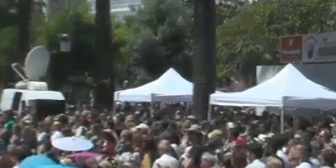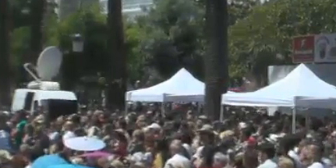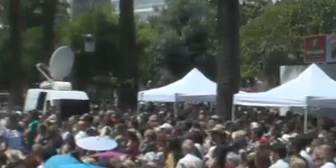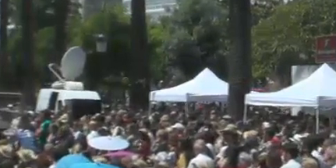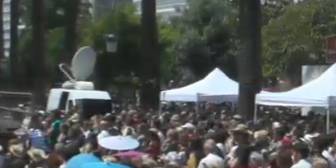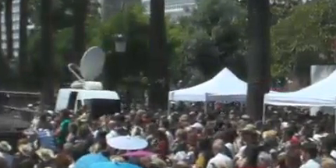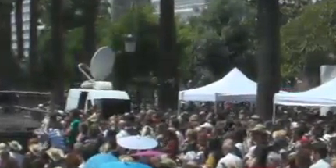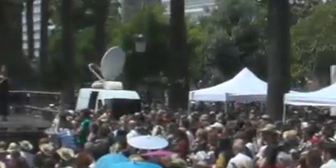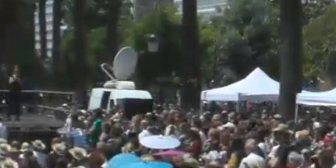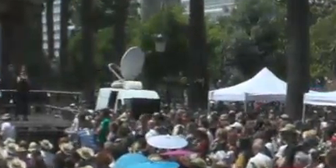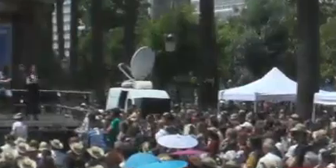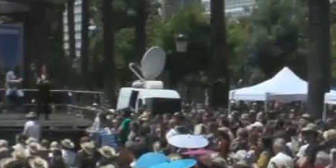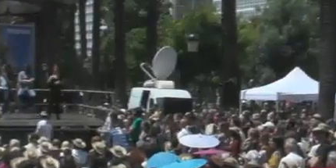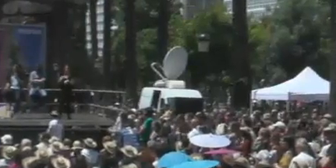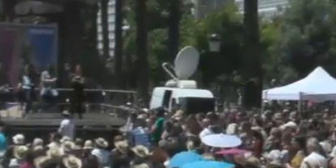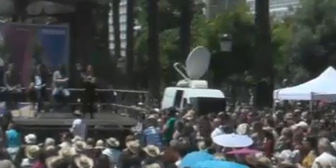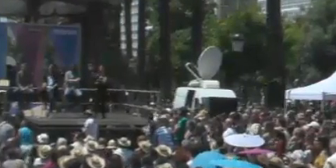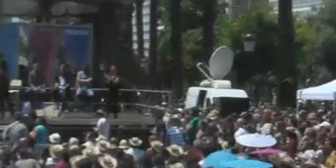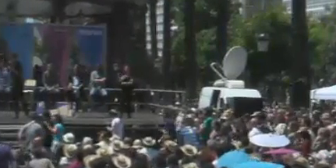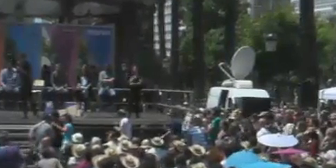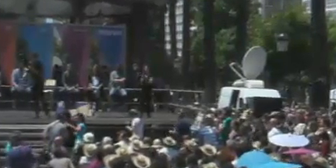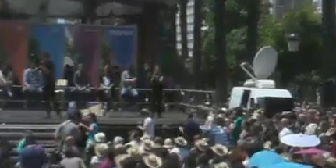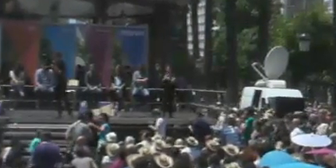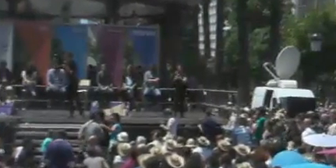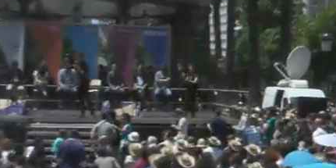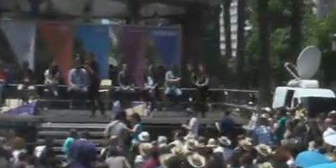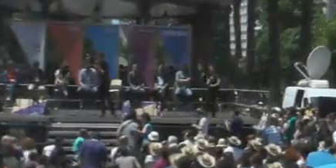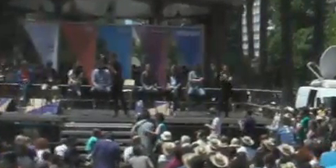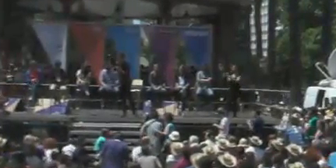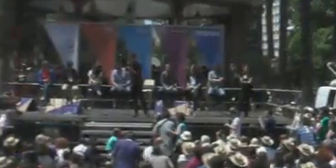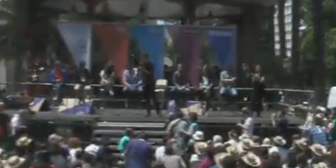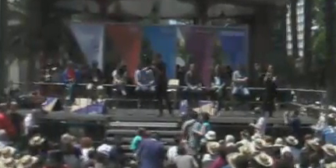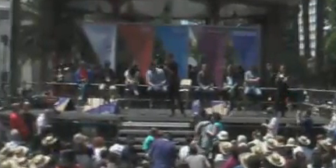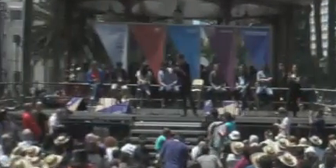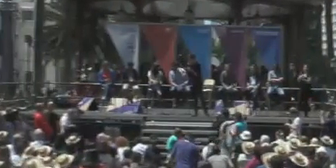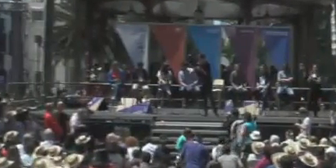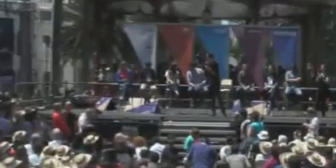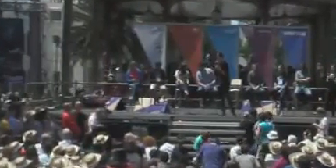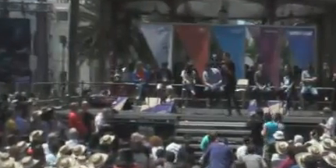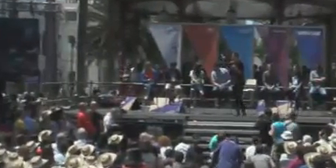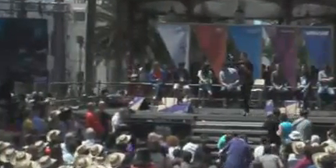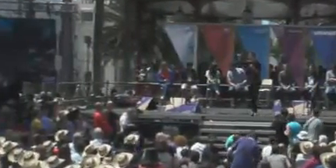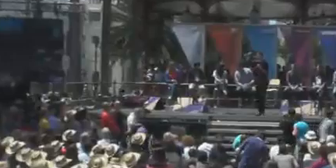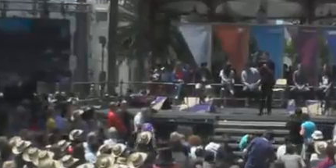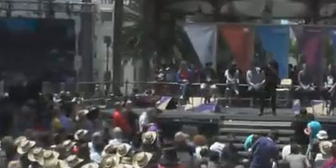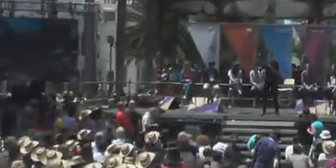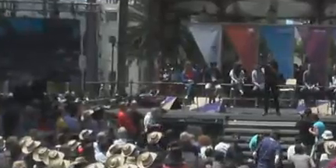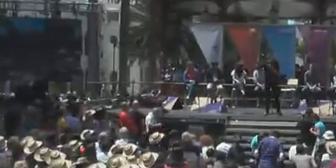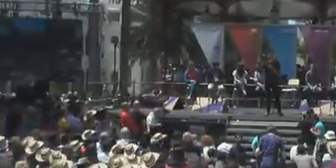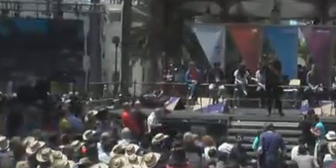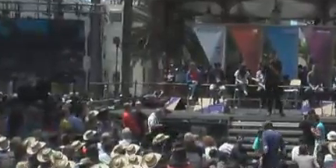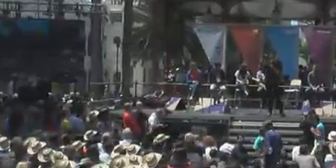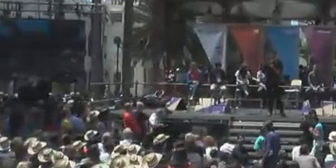el contrario, apostamos por proteger nuestros servicios públicos, de los que estamos tan orgullosos, también como una fuente de creación